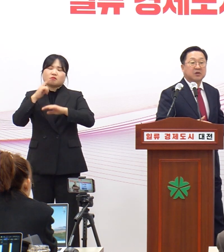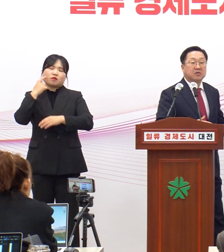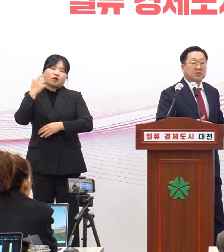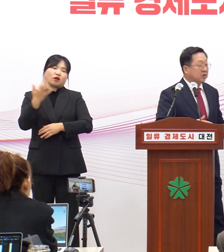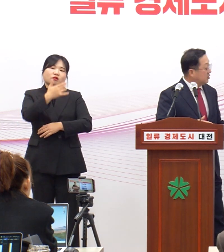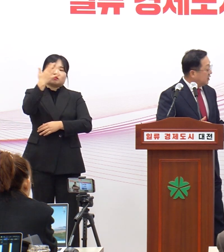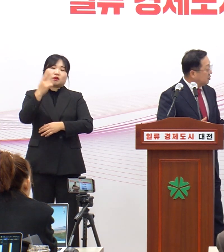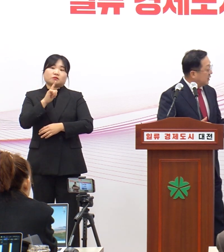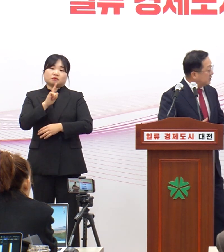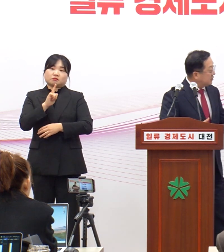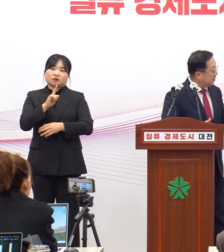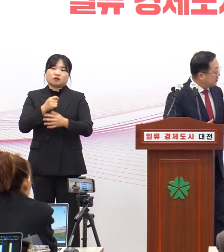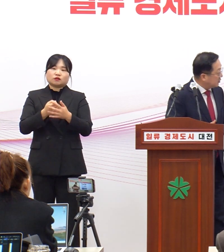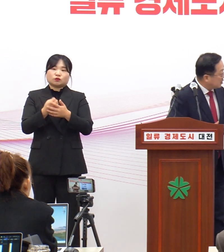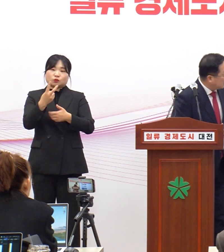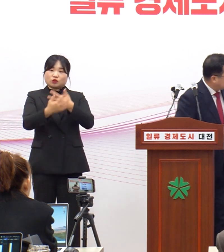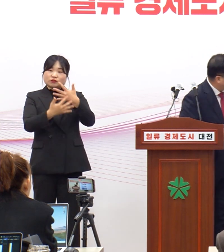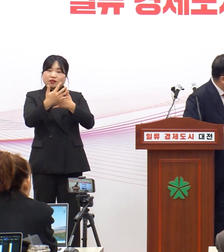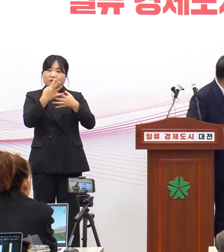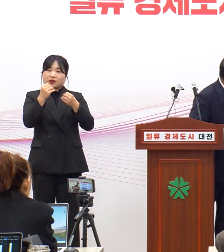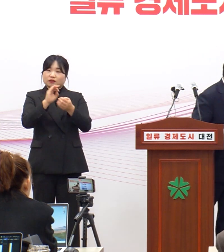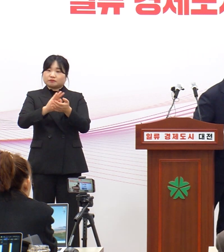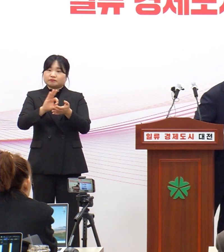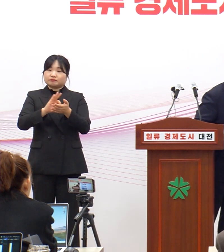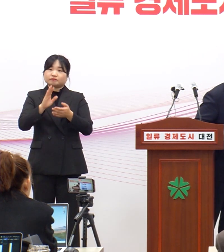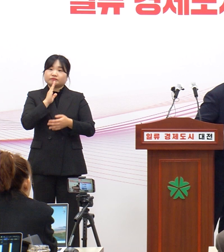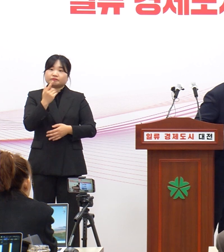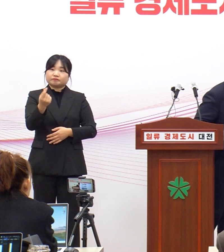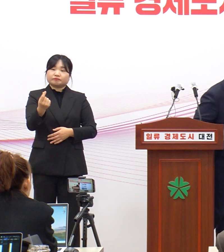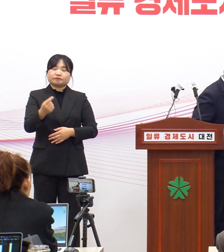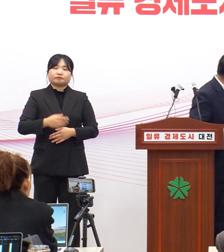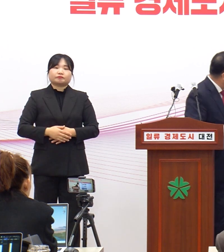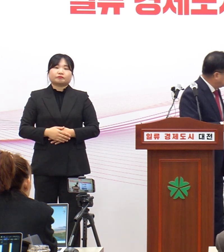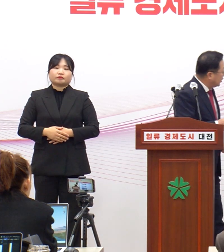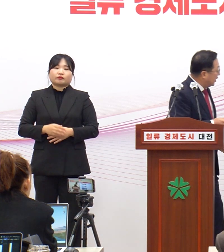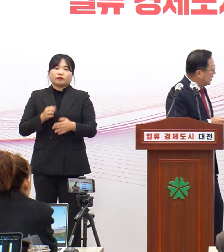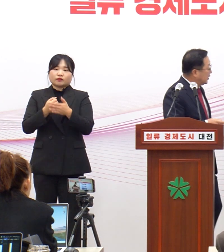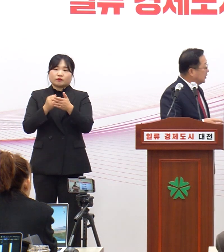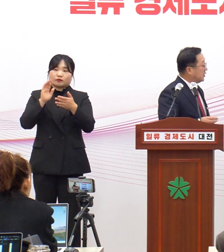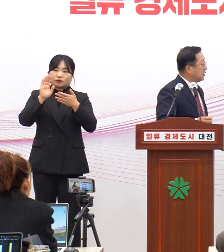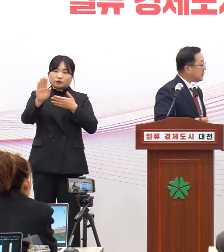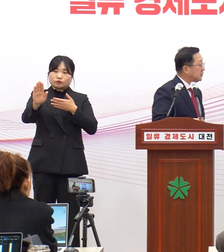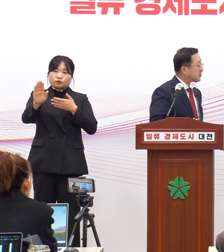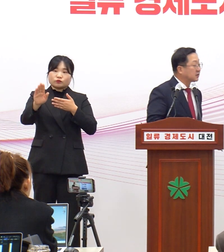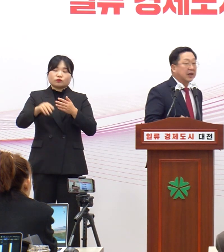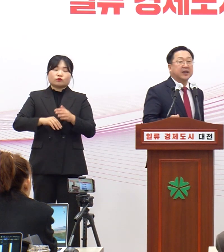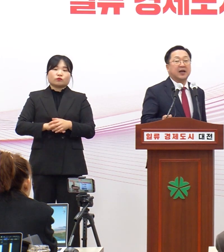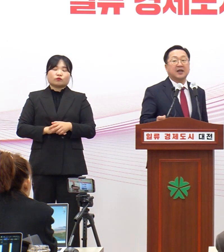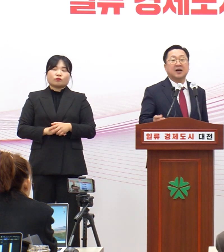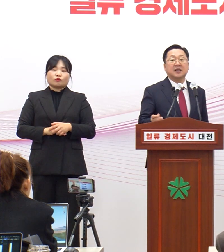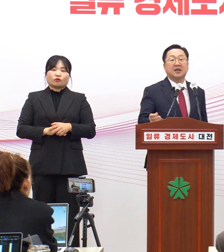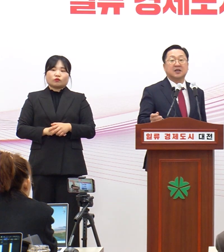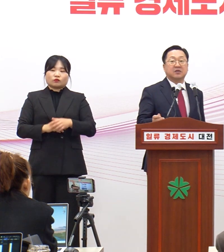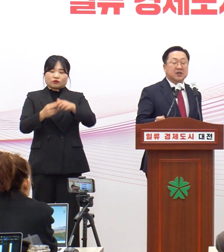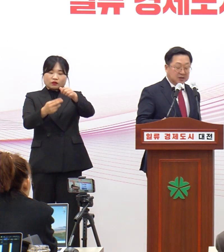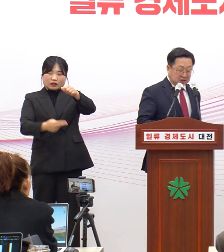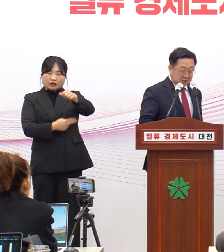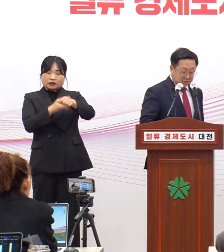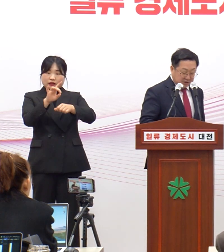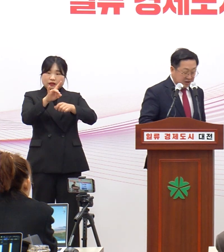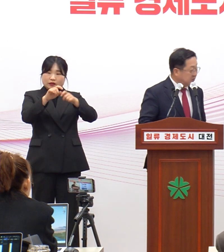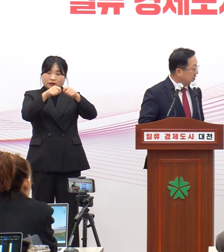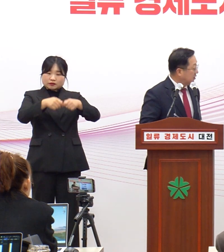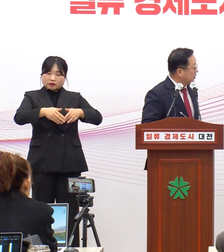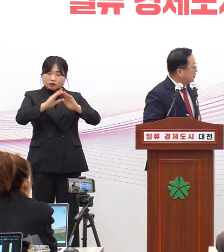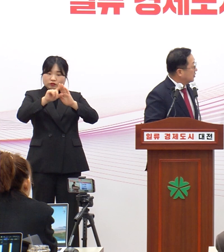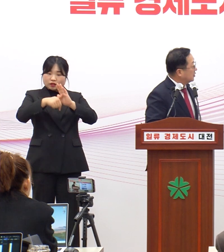표현을 갖고 있고 또 영상에도 많이 쓰지 않습니다. 그래서 앞으로는 저희가 다리 하나하나에 대해서 굉장히